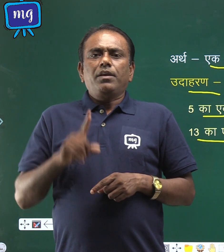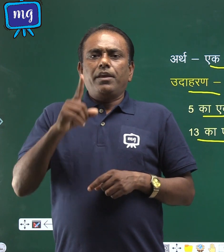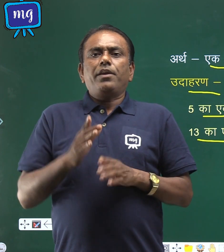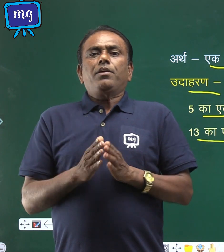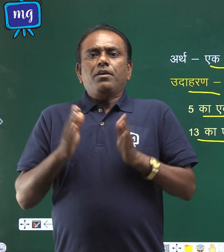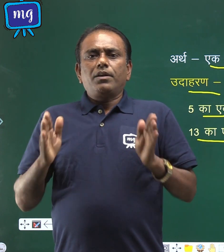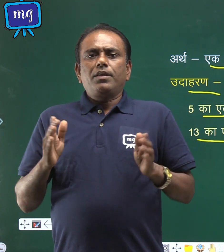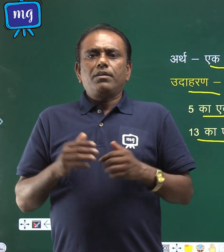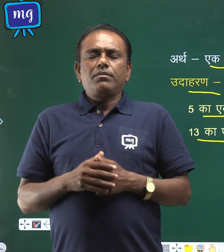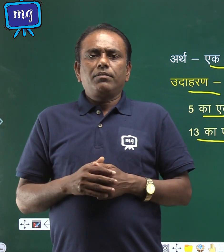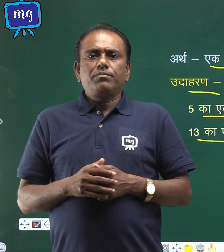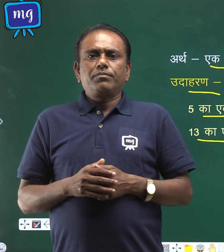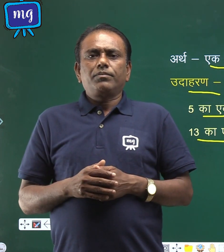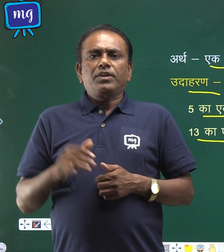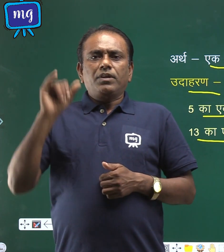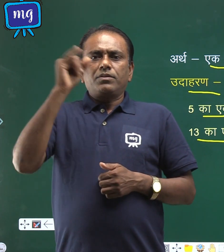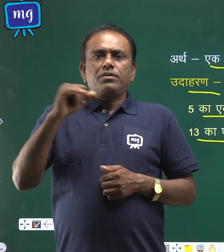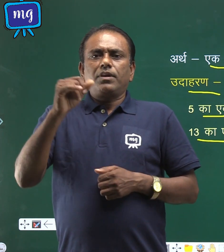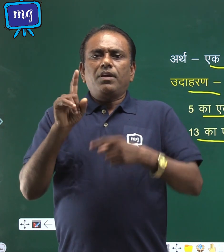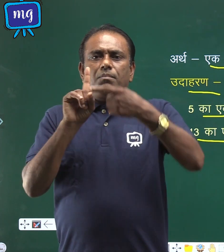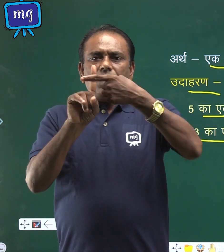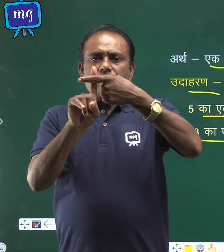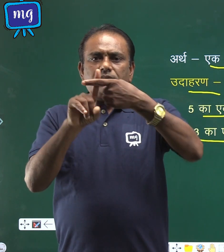एकाधिक 6 प्लस 1